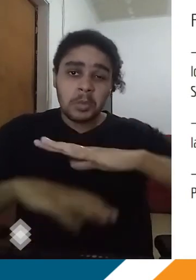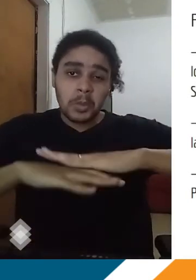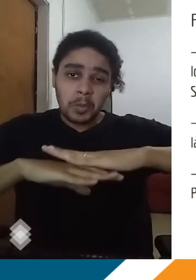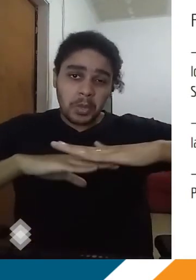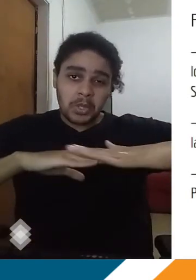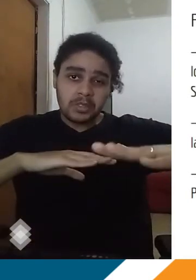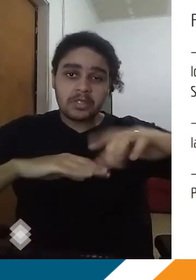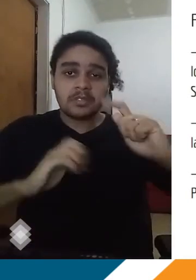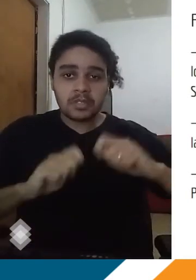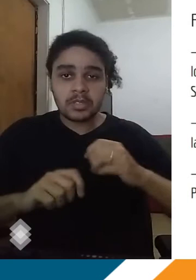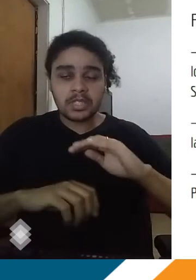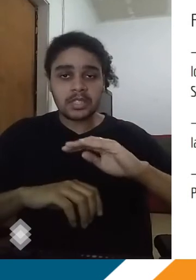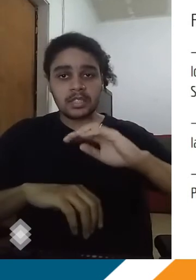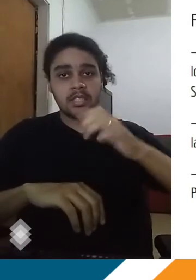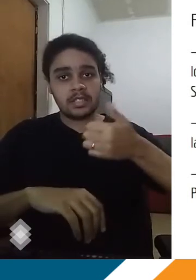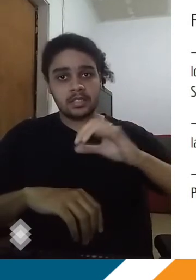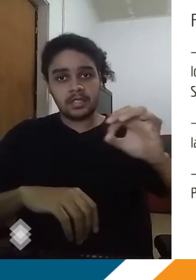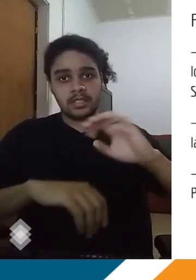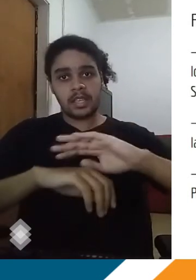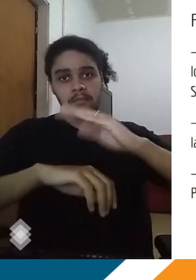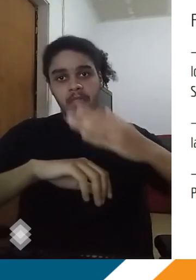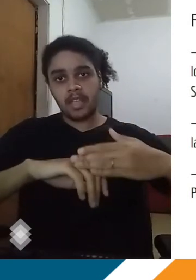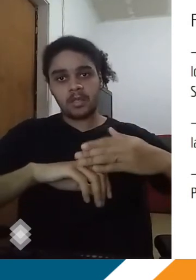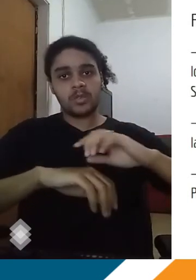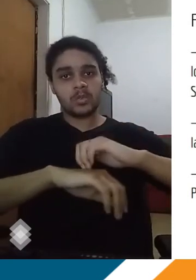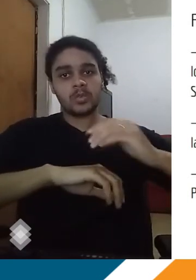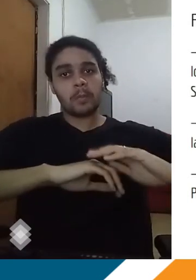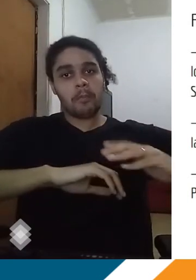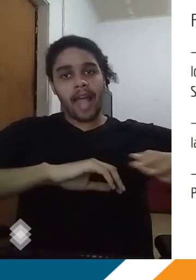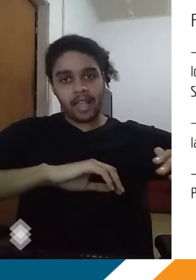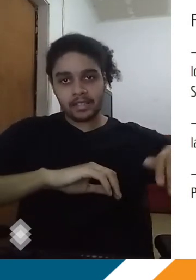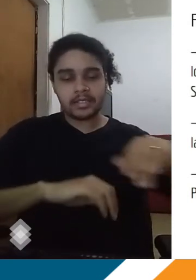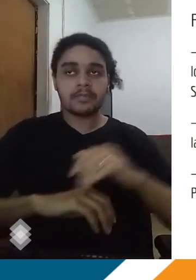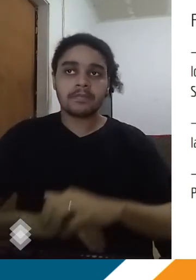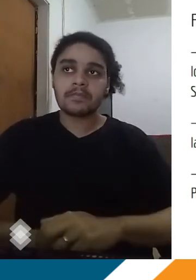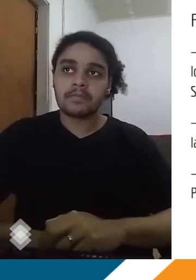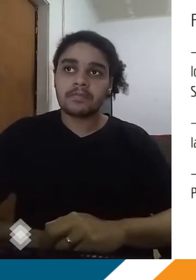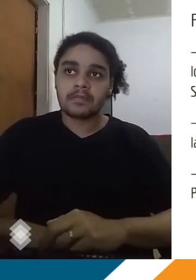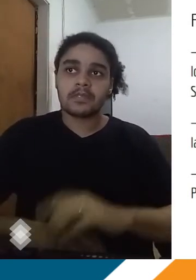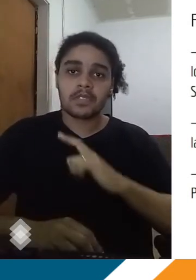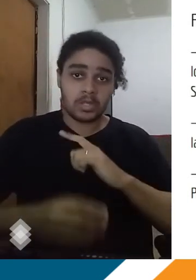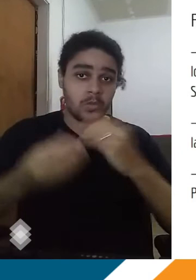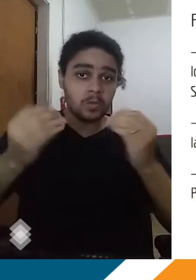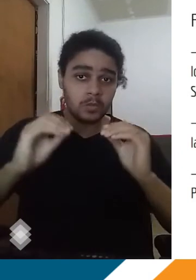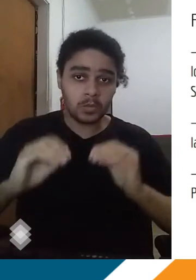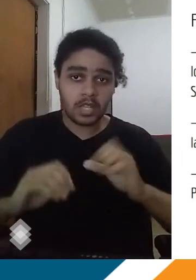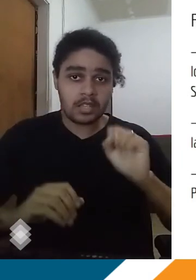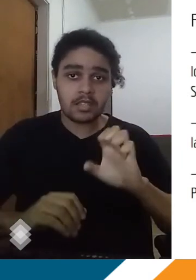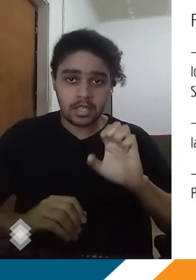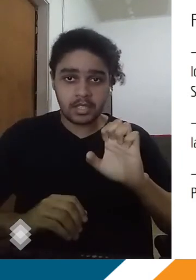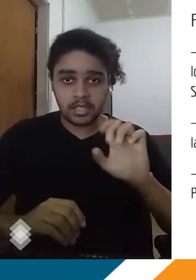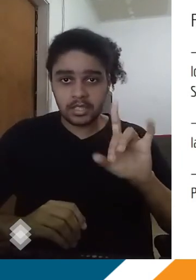relativamente planas do relevo, né? Podendo chegar aí a 100 metros em relação ao nível do mar. E são áreas onde há deposição